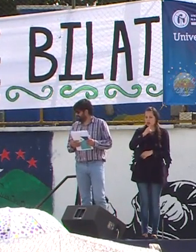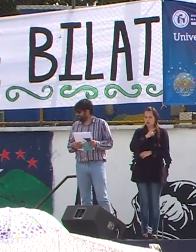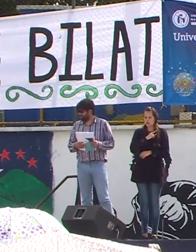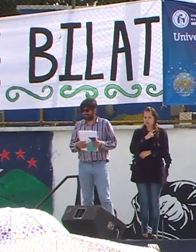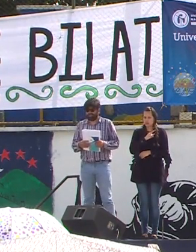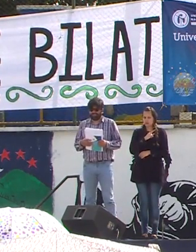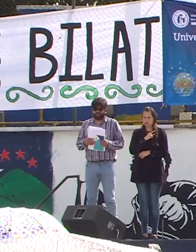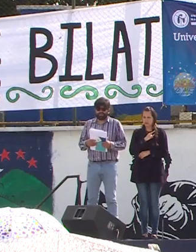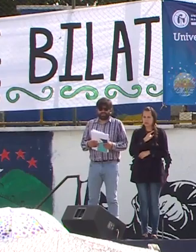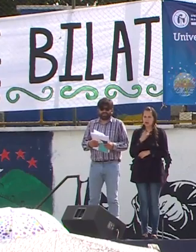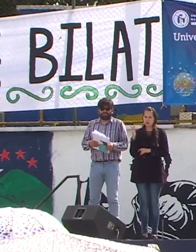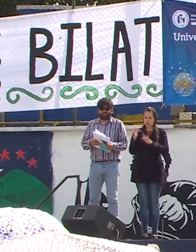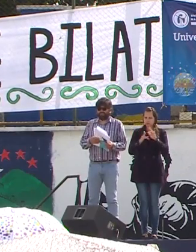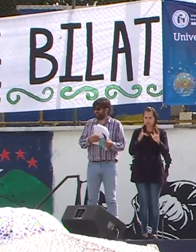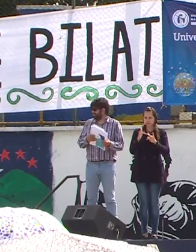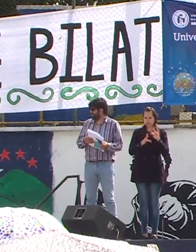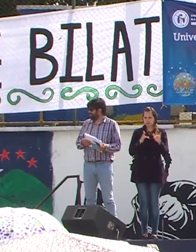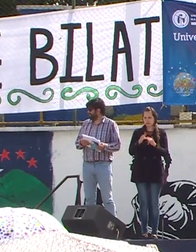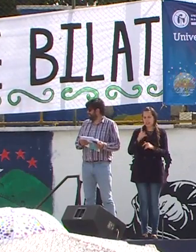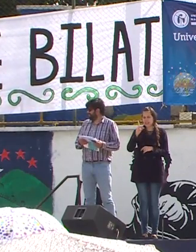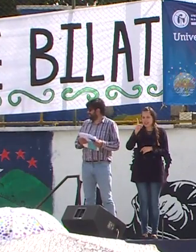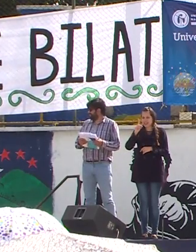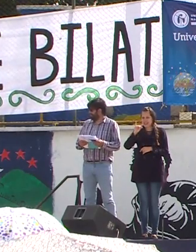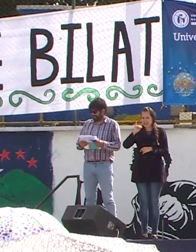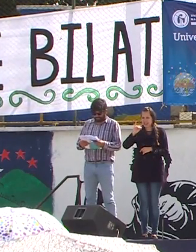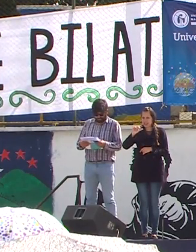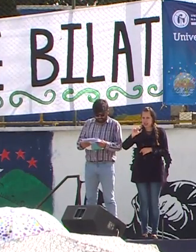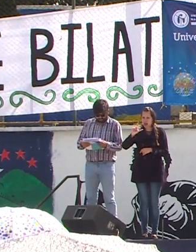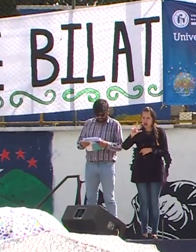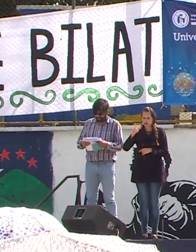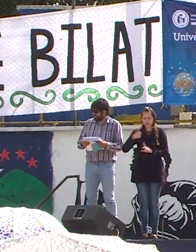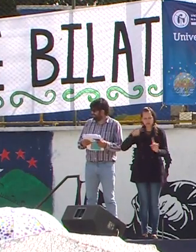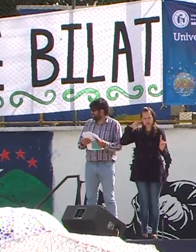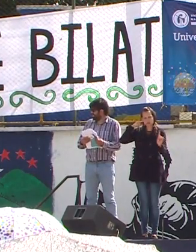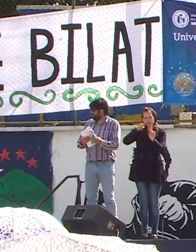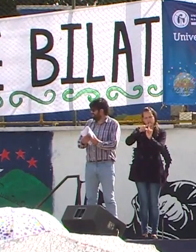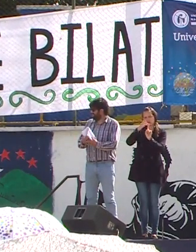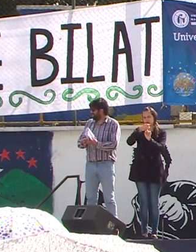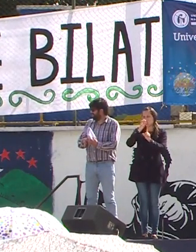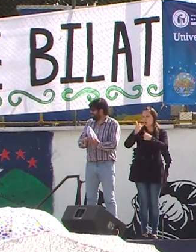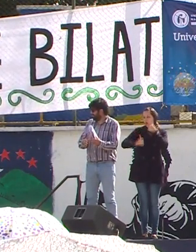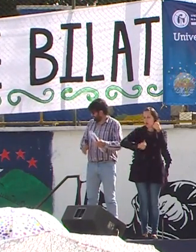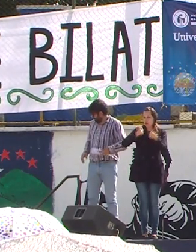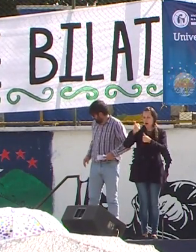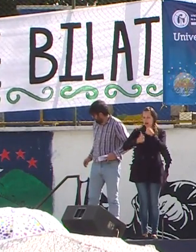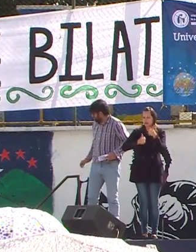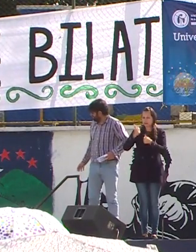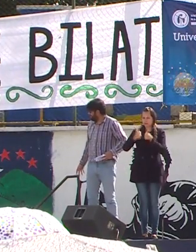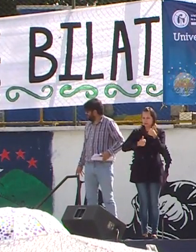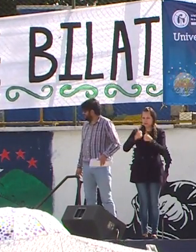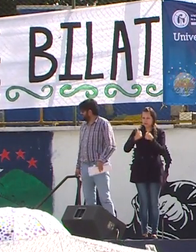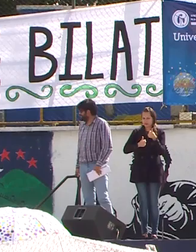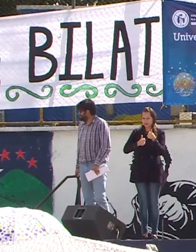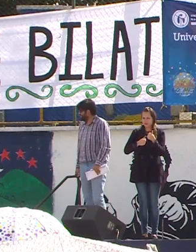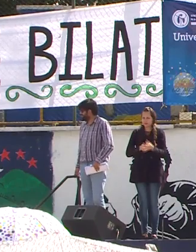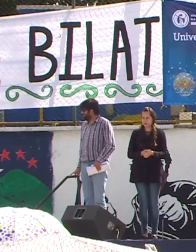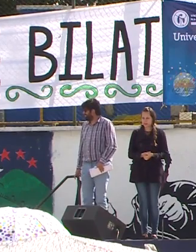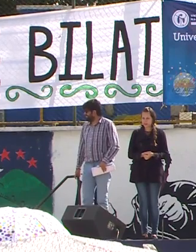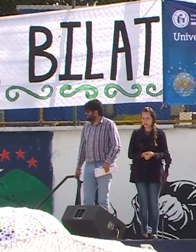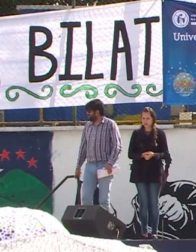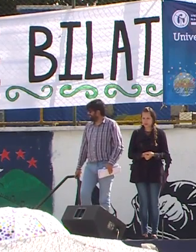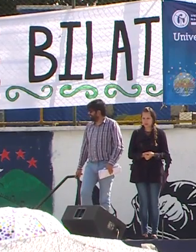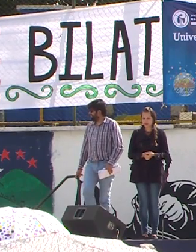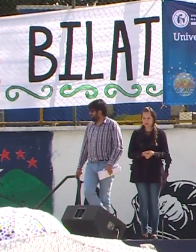dial. Nuestra meta es lanzar al aire en frecuencia modulada